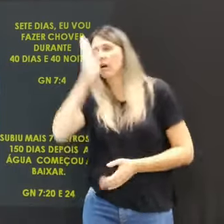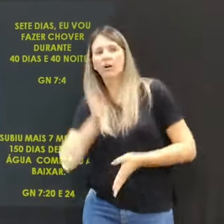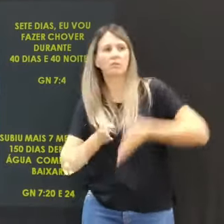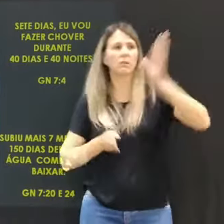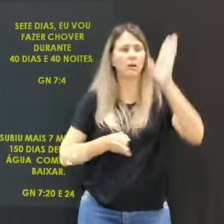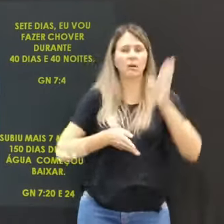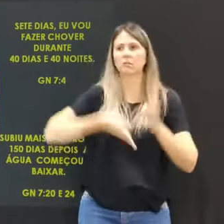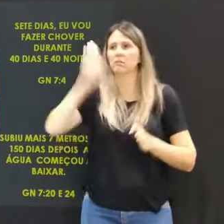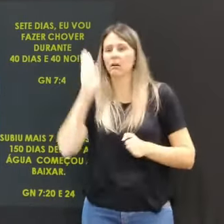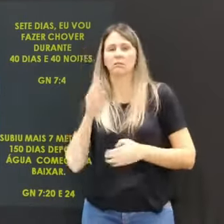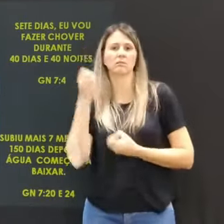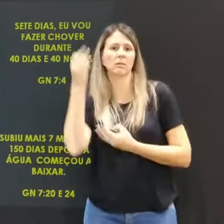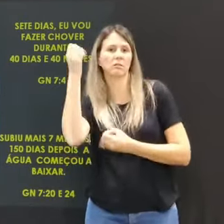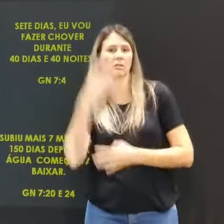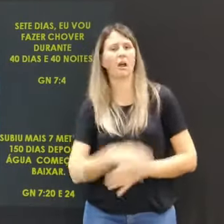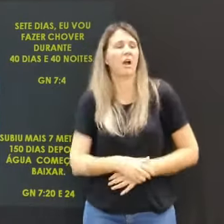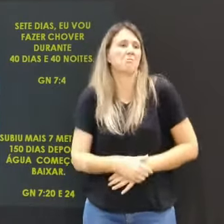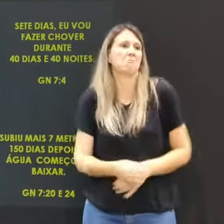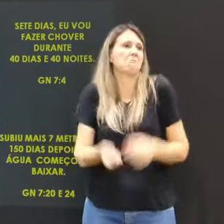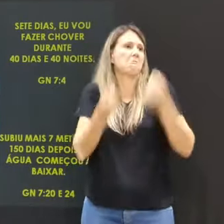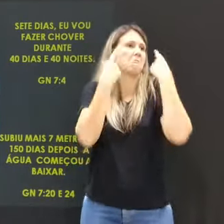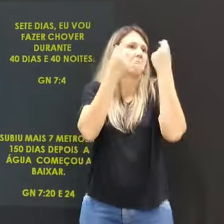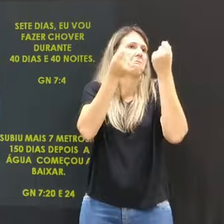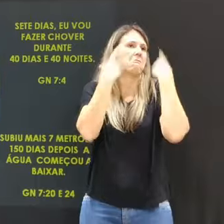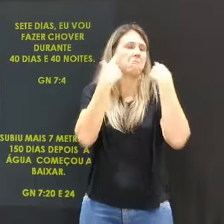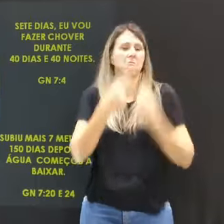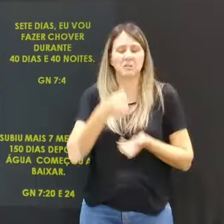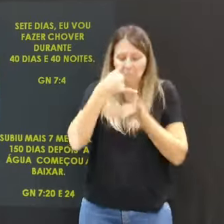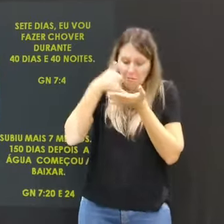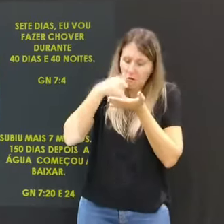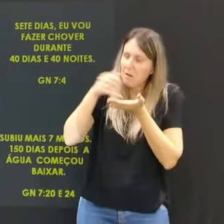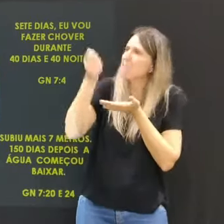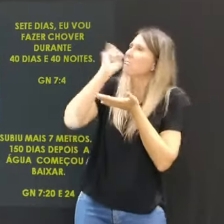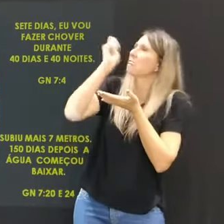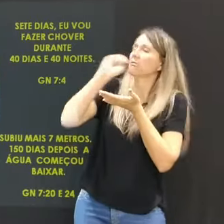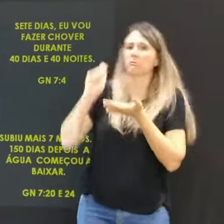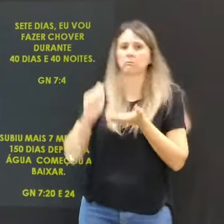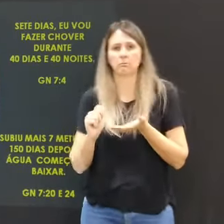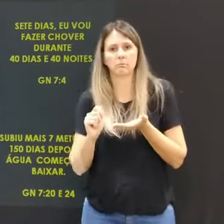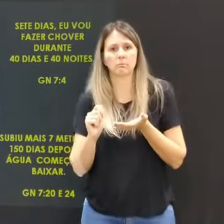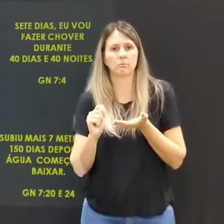bares, bebidas, prostituição, adultério, e não estão nem aí com Deus, usam drogas,